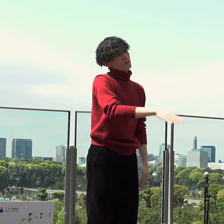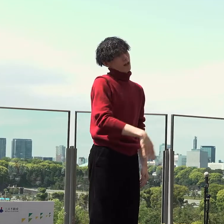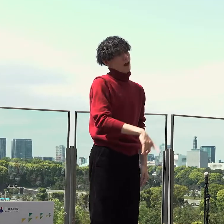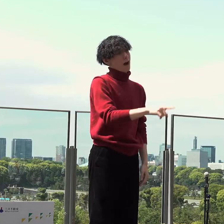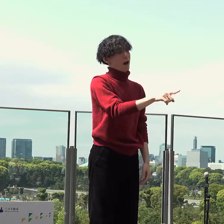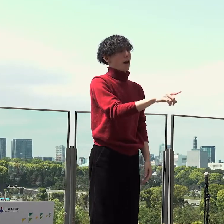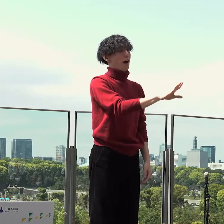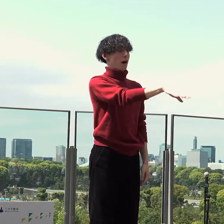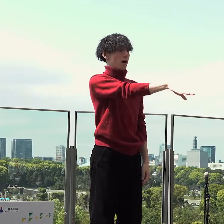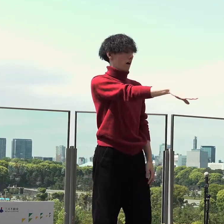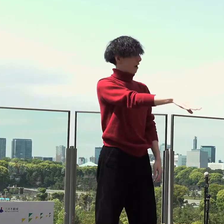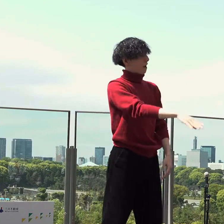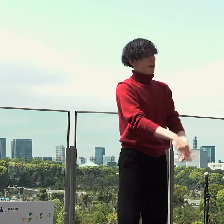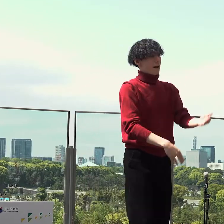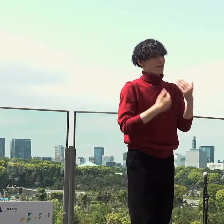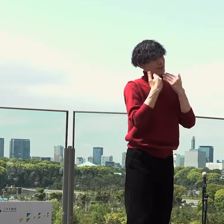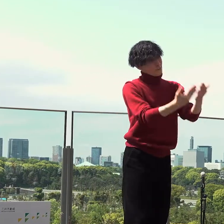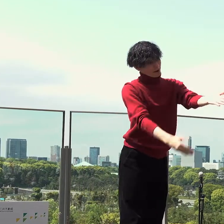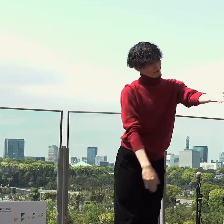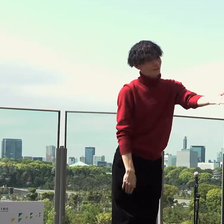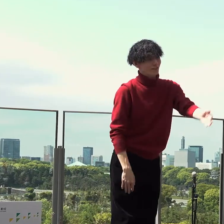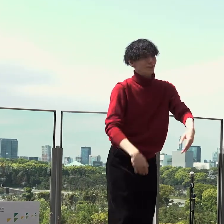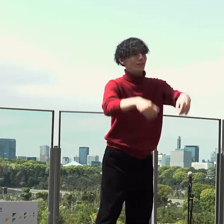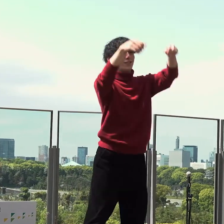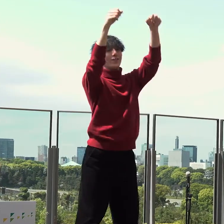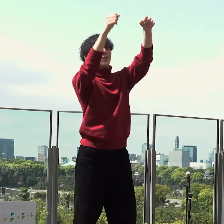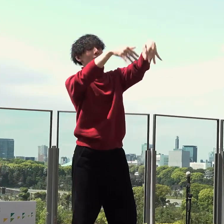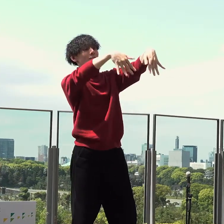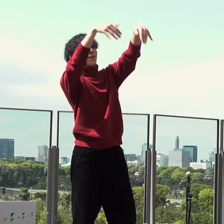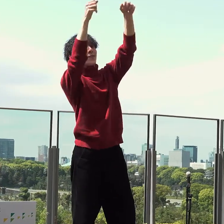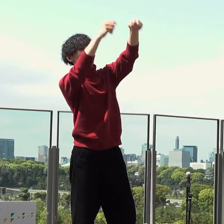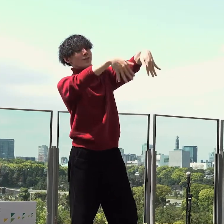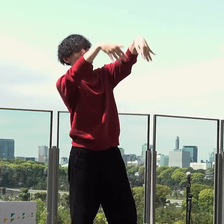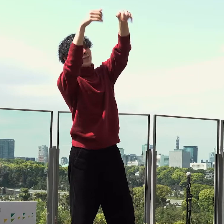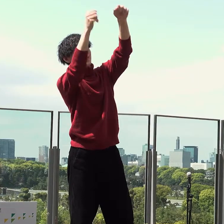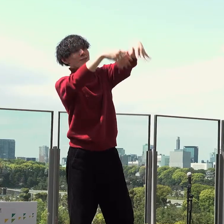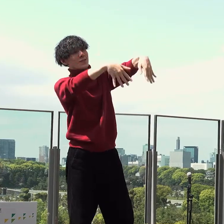ね、なんだろう、質問していいですか。